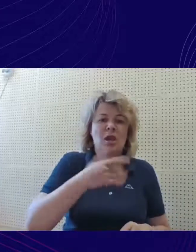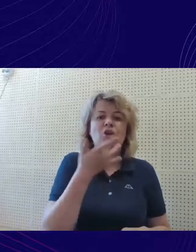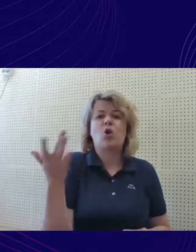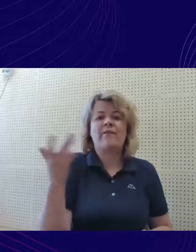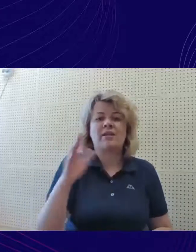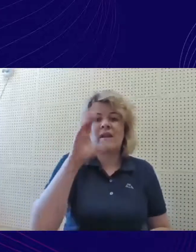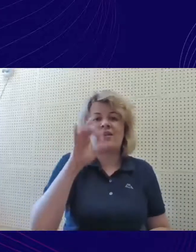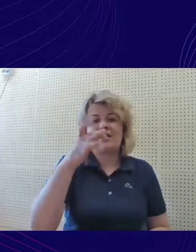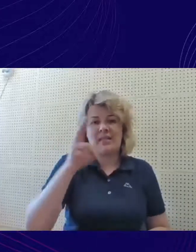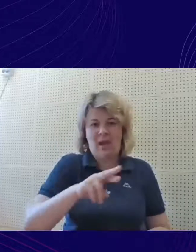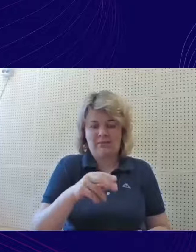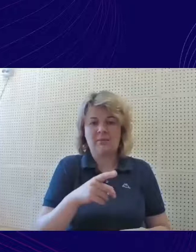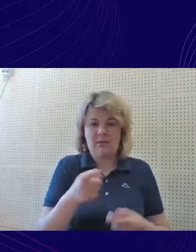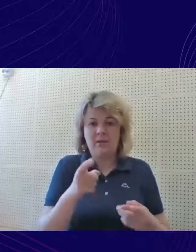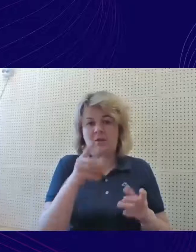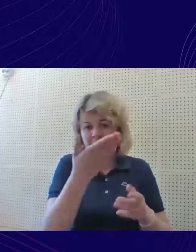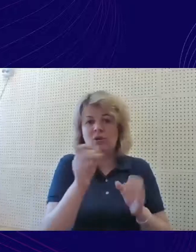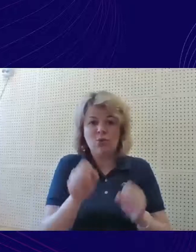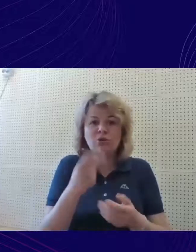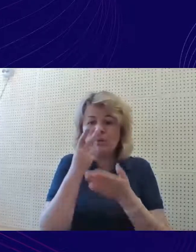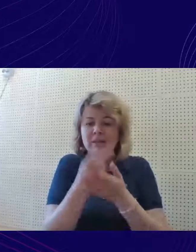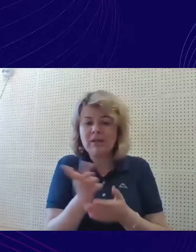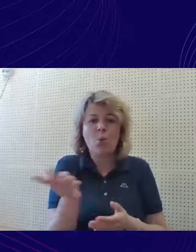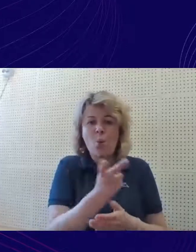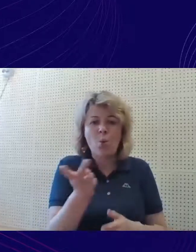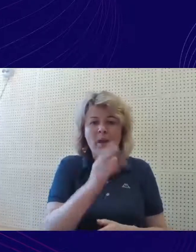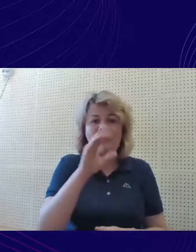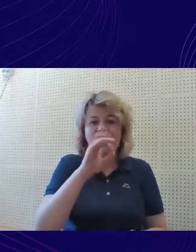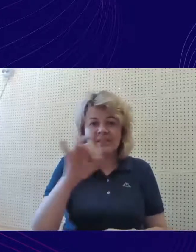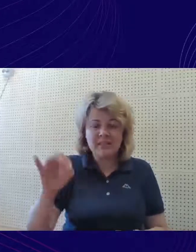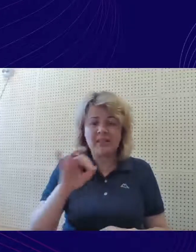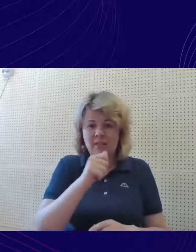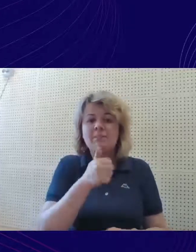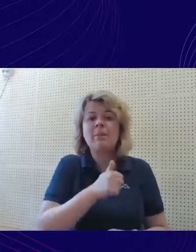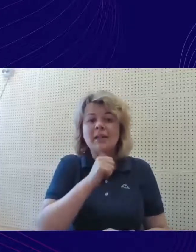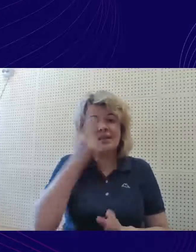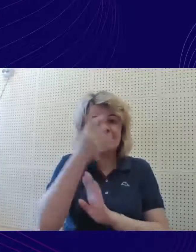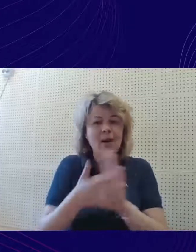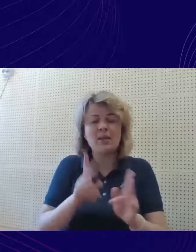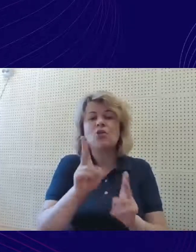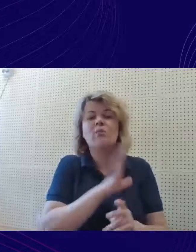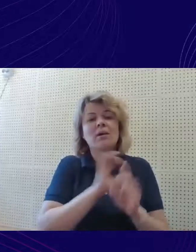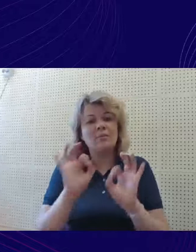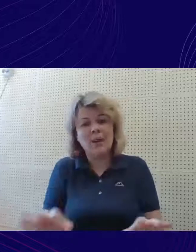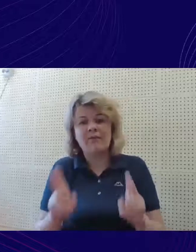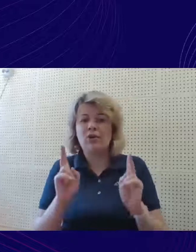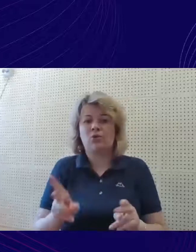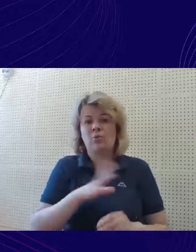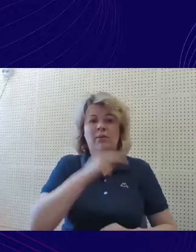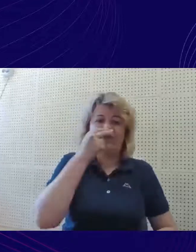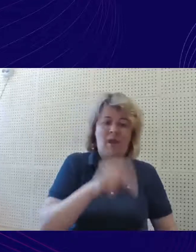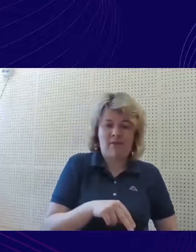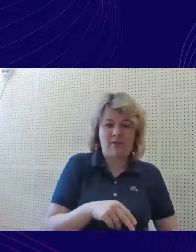попытаться понять, да, кто был прав, кто был виноват, и какие-то вещи вообще кажутся абсолютно